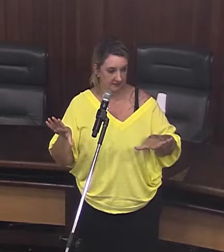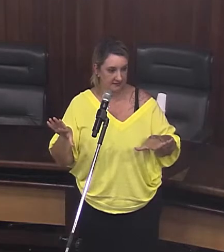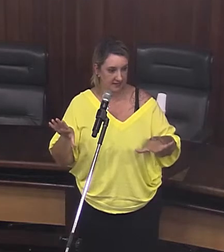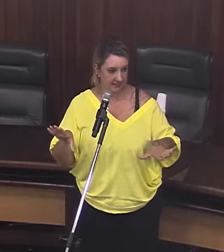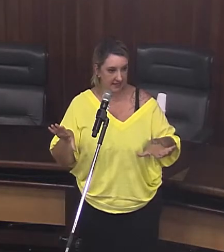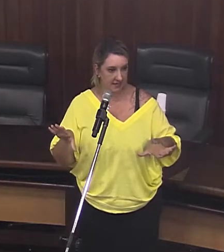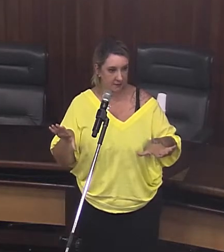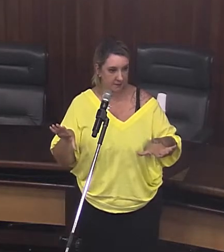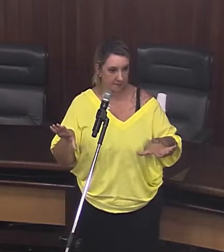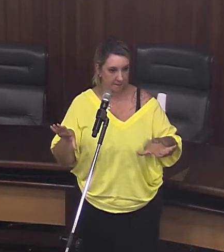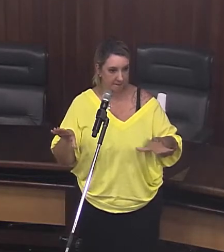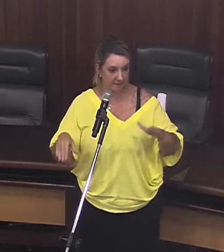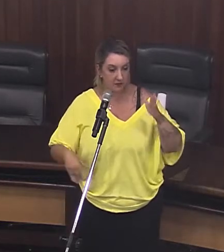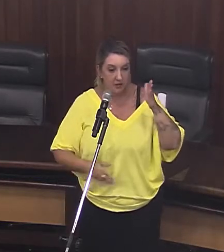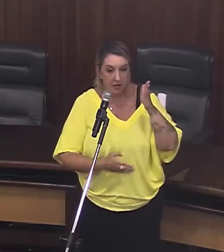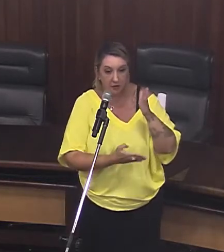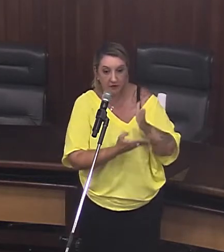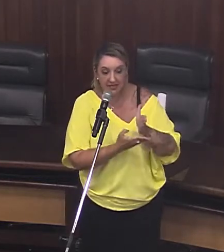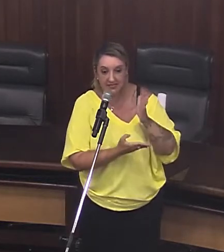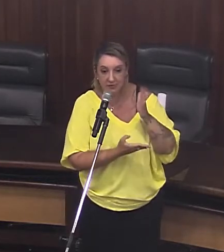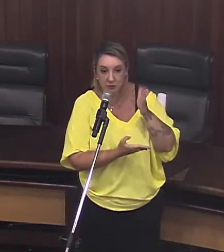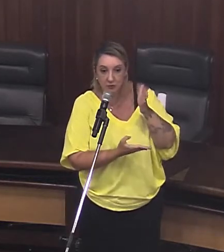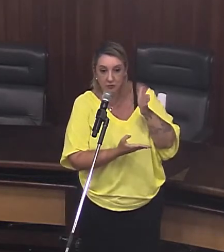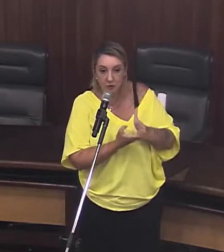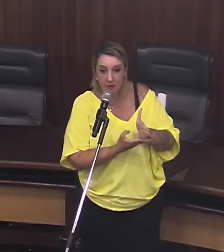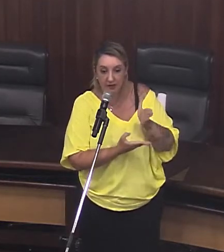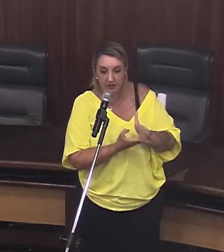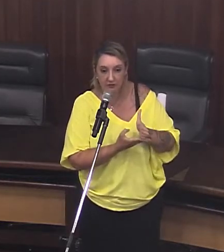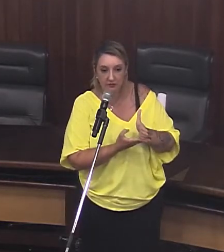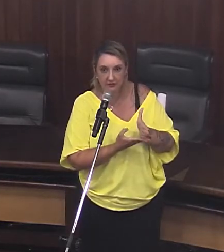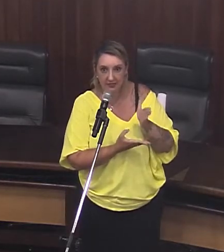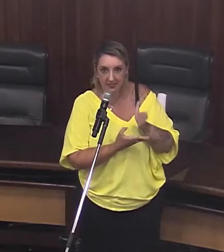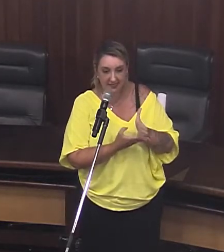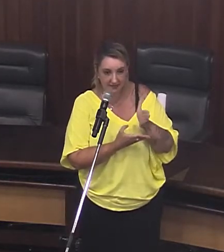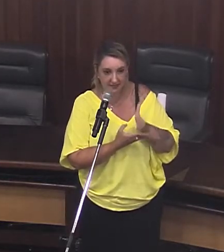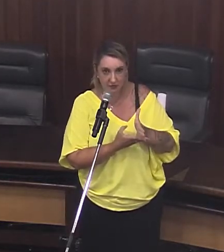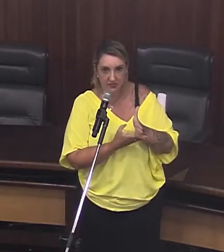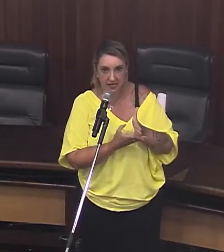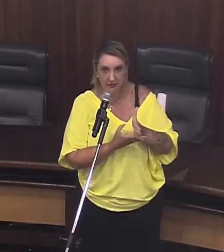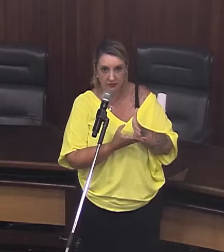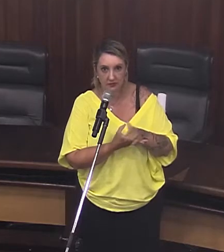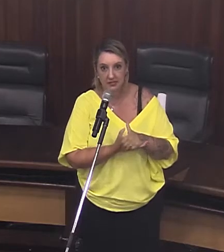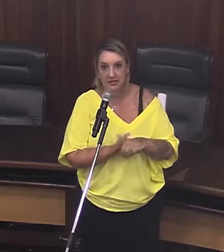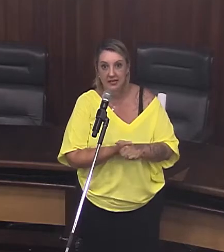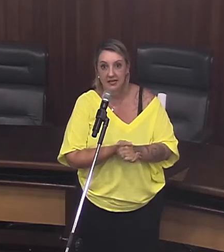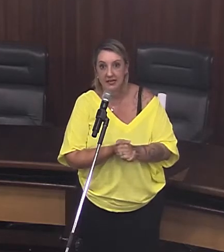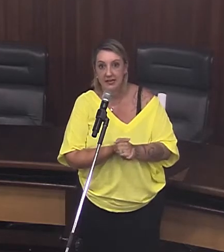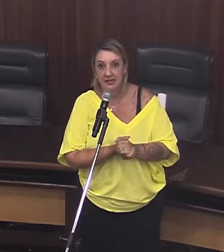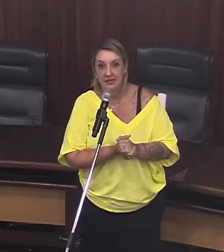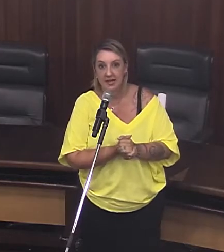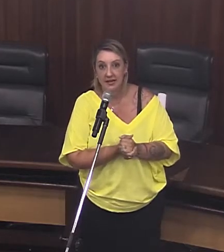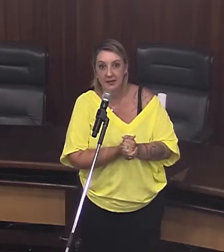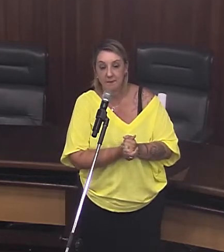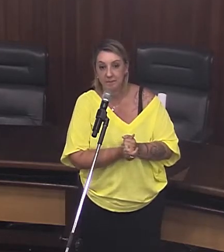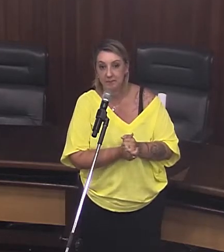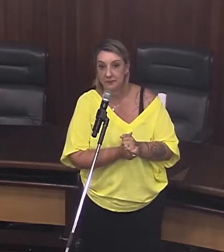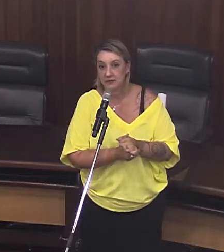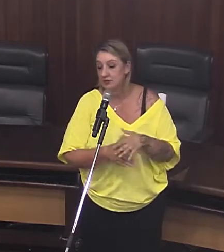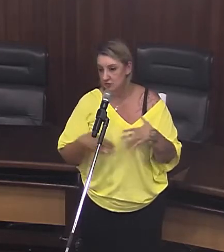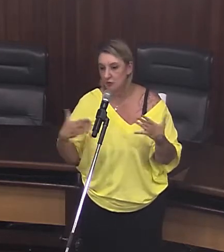Tá claro? Então, eu acentuo no momento que ele deve ser usado. E aí, só quando